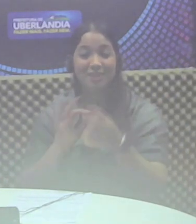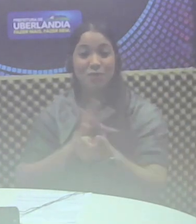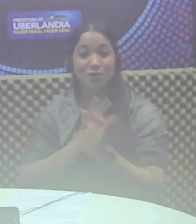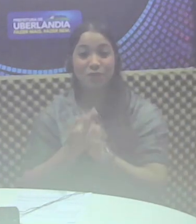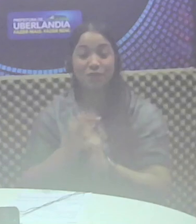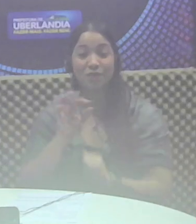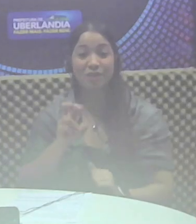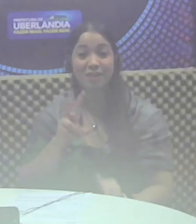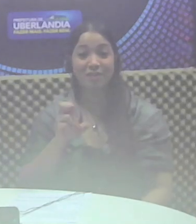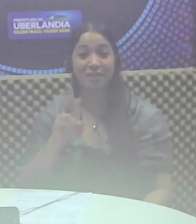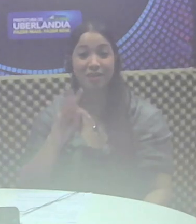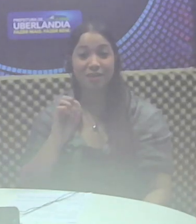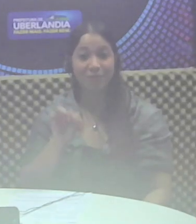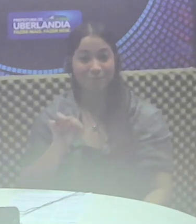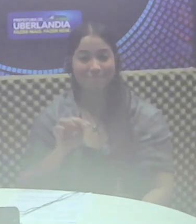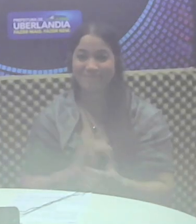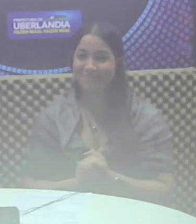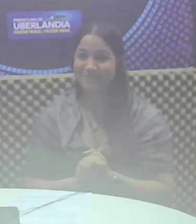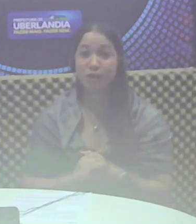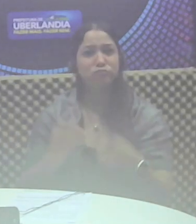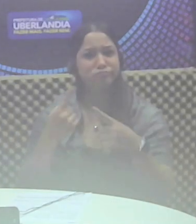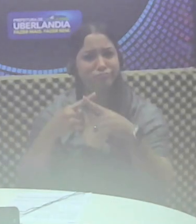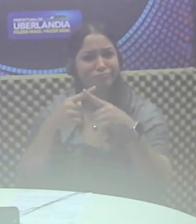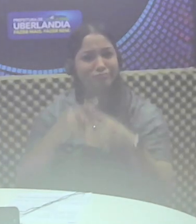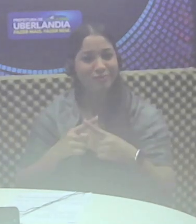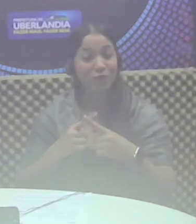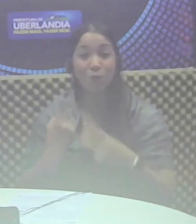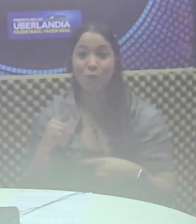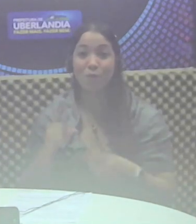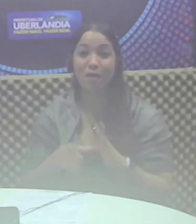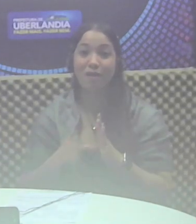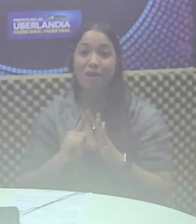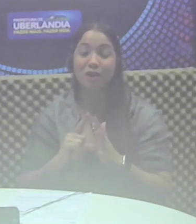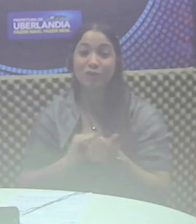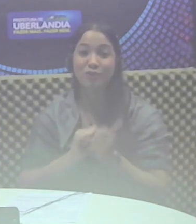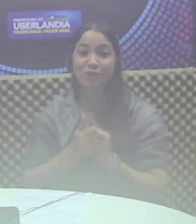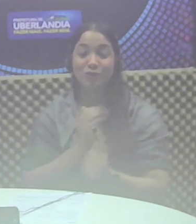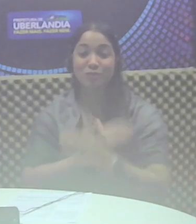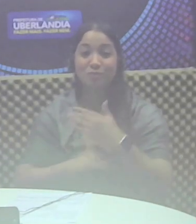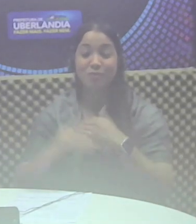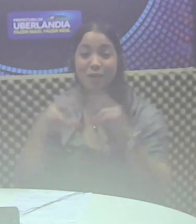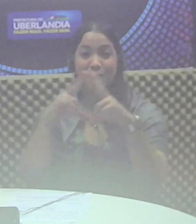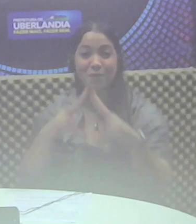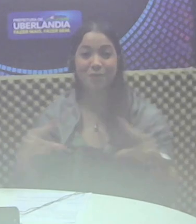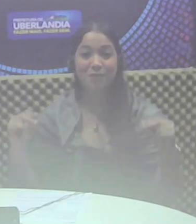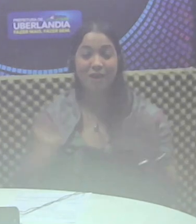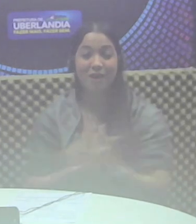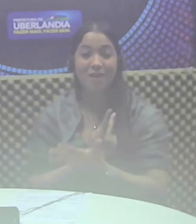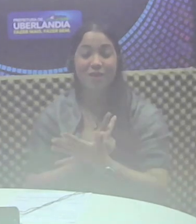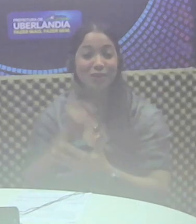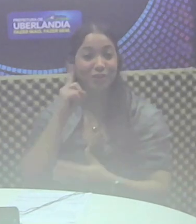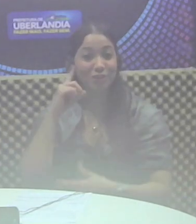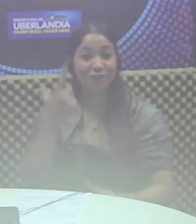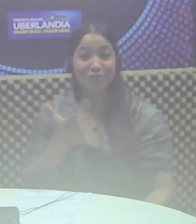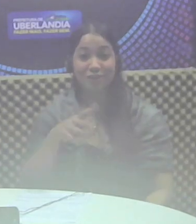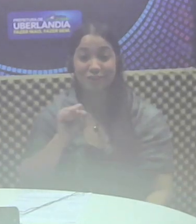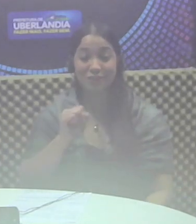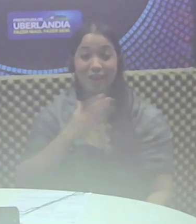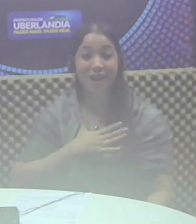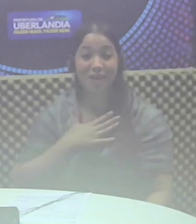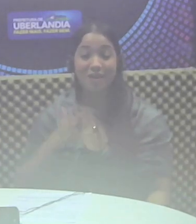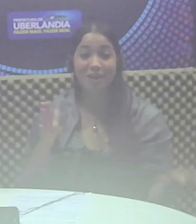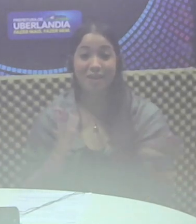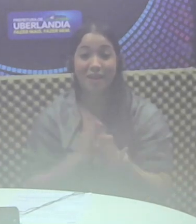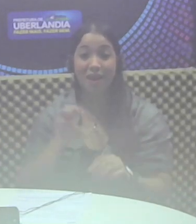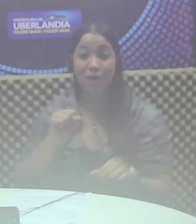Everton Santos a disputa será a última antes dos jogos paralímpicos de Paris que acontecerão entre os dias 28 de agosto e